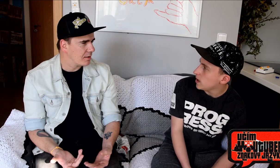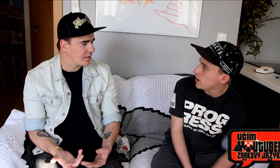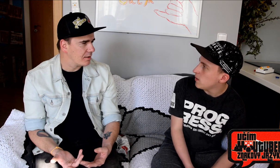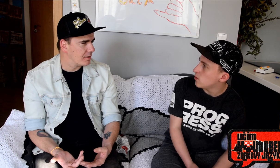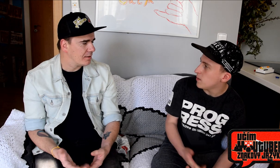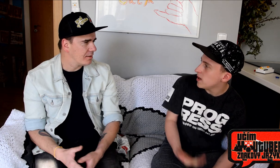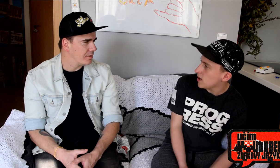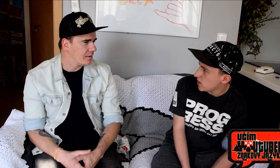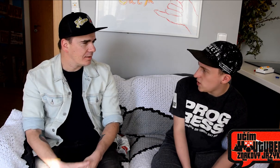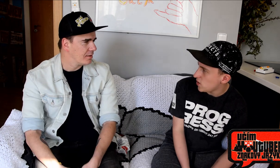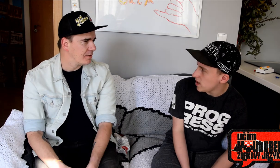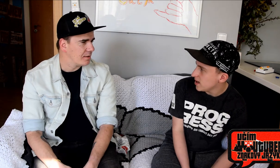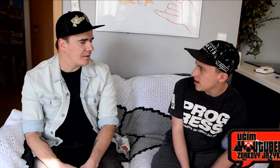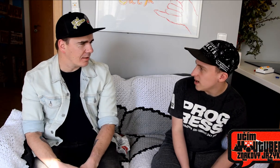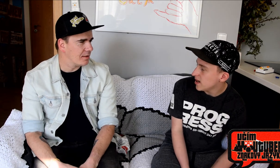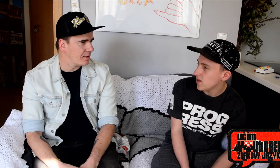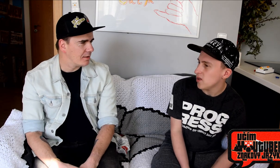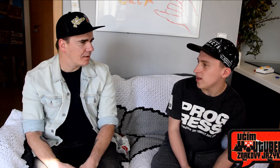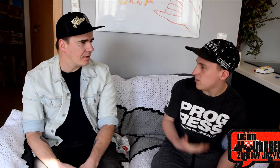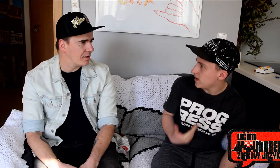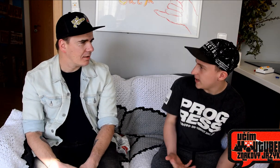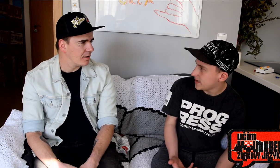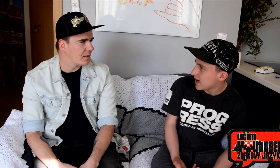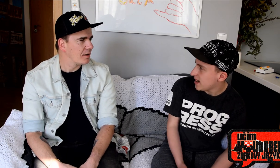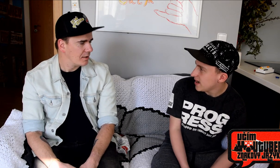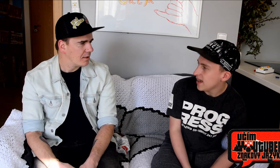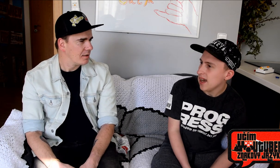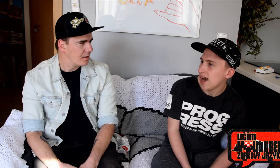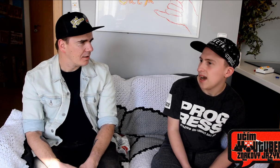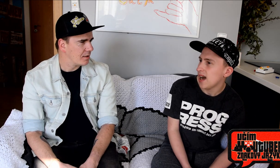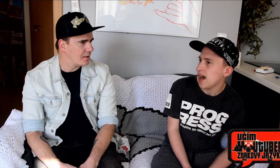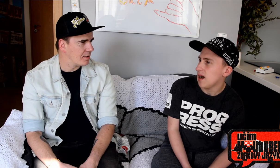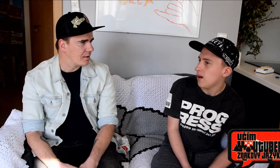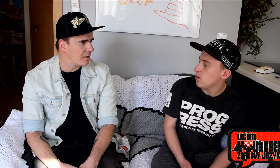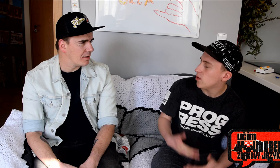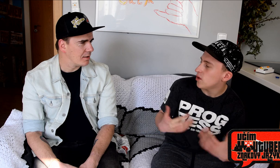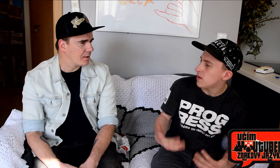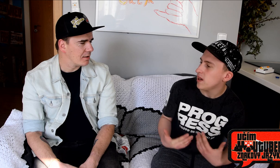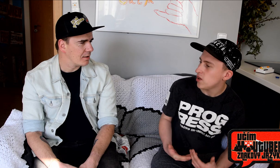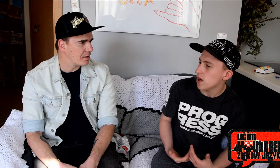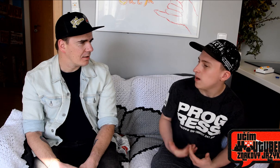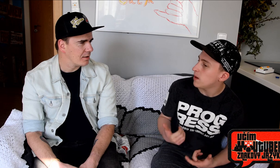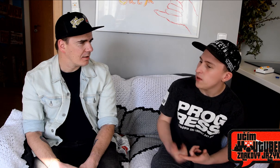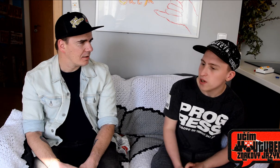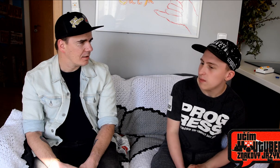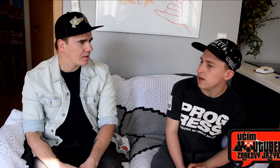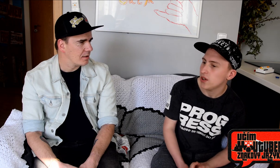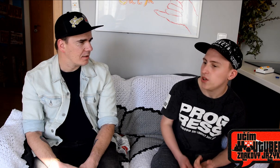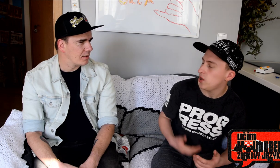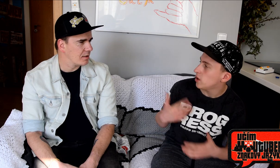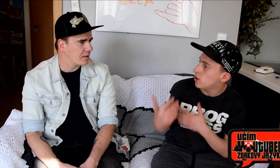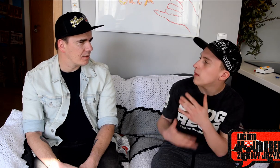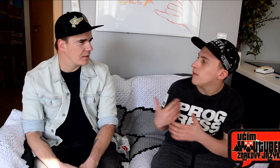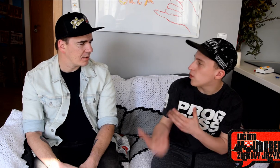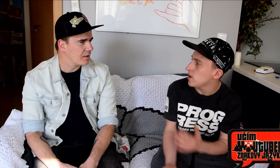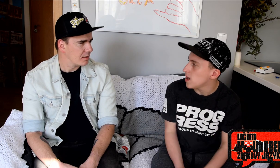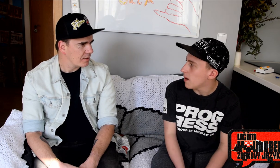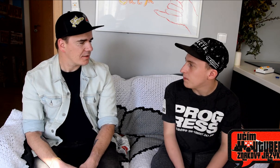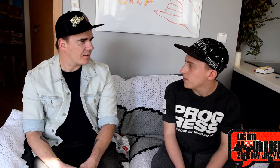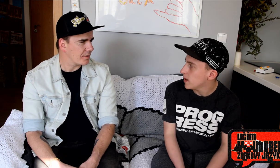který úplně neslyší. Aha. Jo, je to moje sestra a už od malička i babička byla neslyší, takže to mám v rodině. Jo, jo. Tak